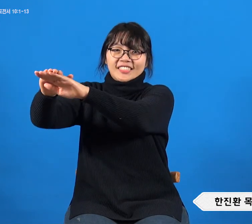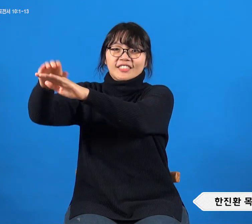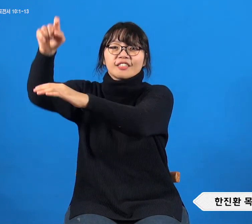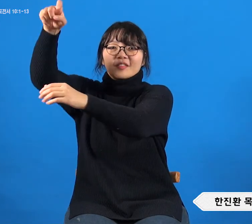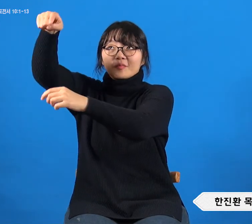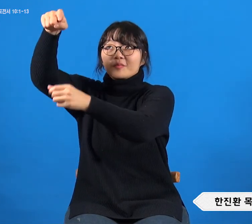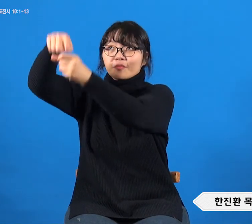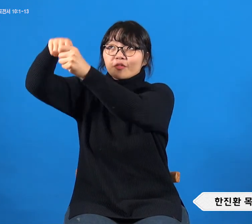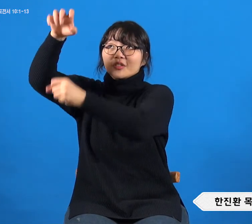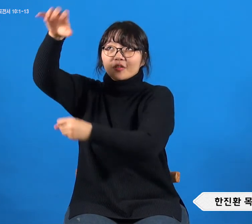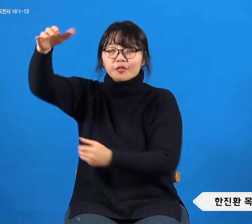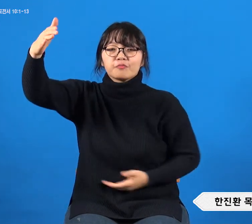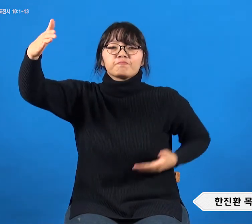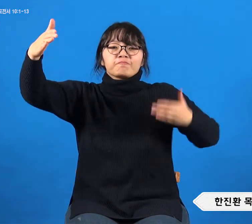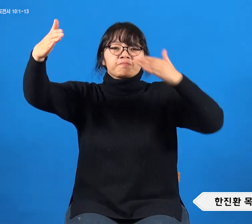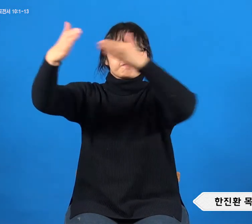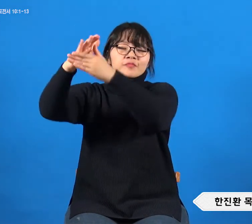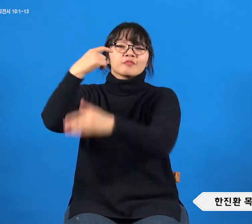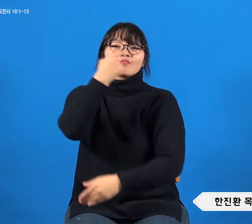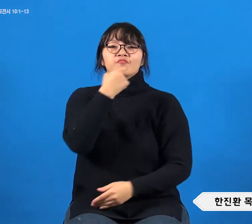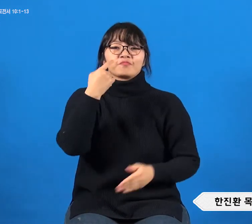목적지에 도달할 것을 믿습니다.